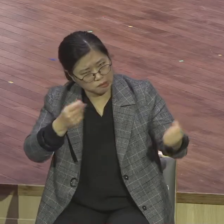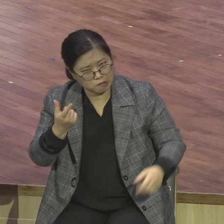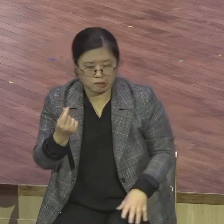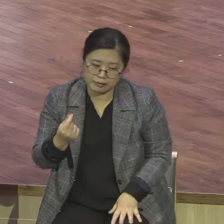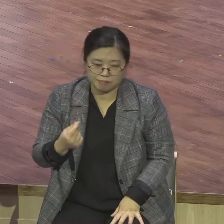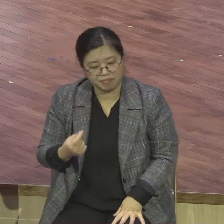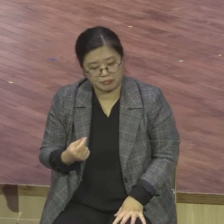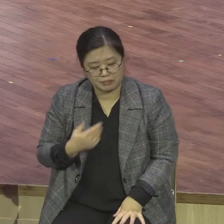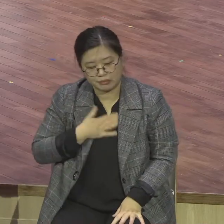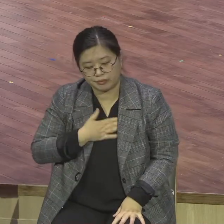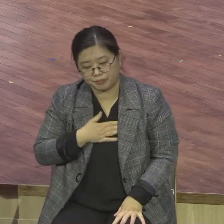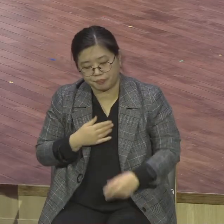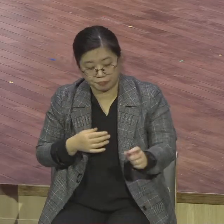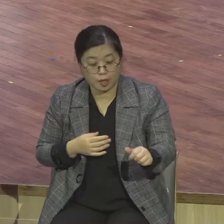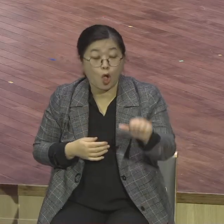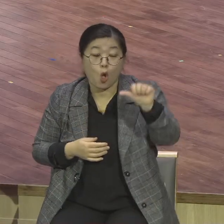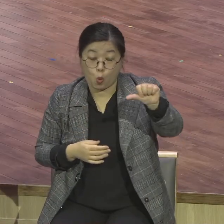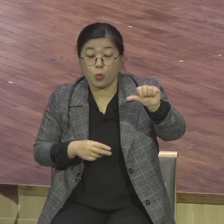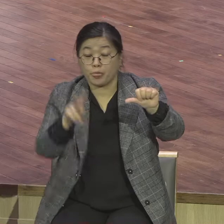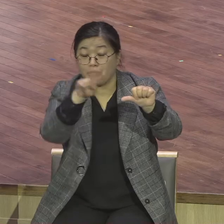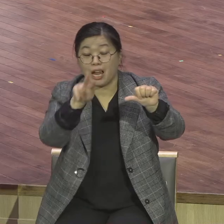싹싹 닦아보니까